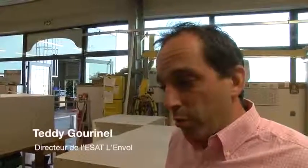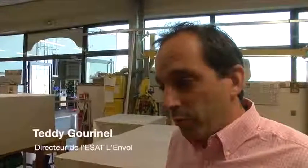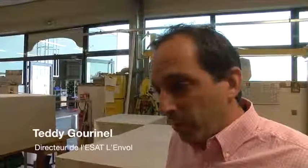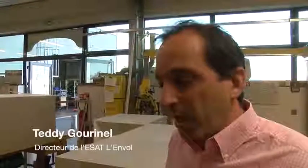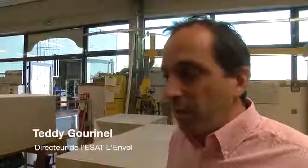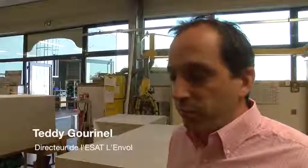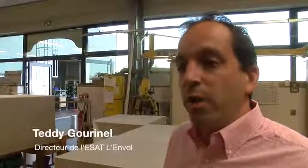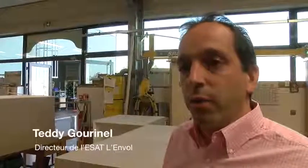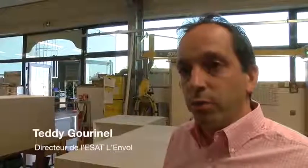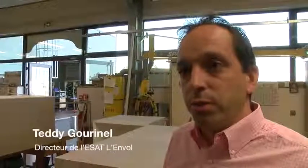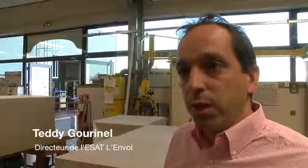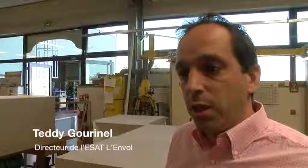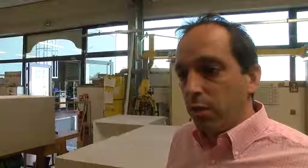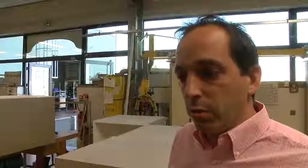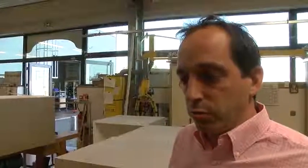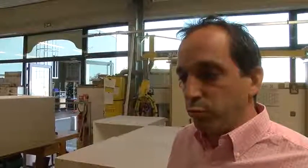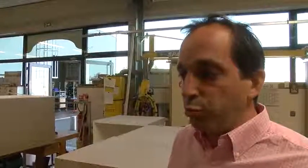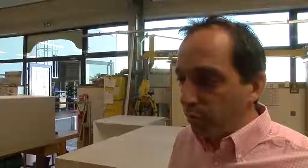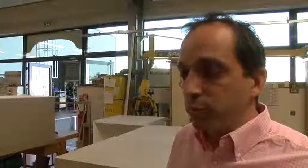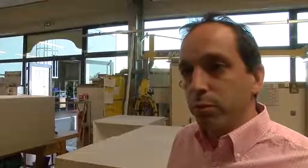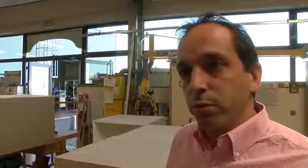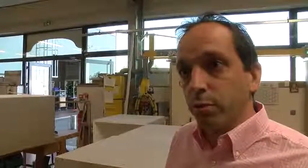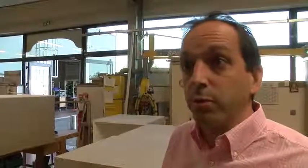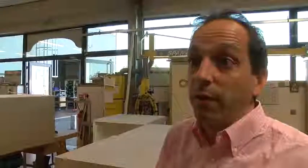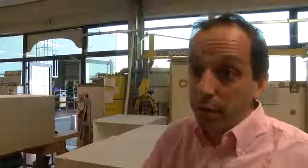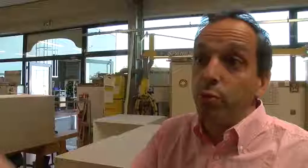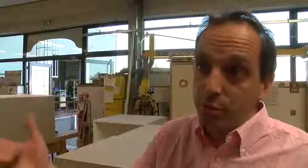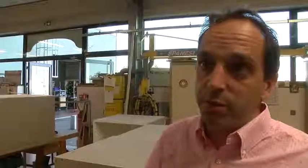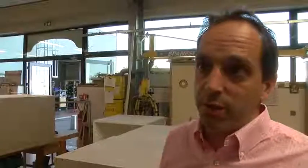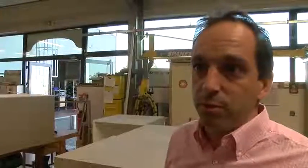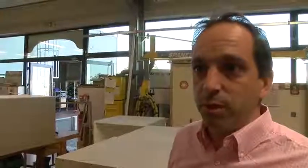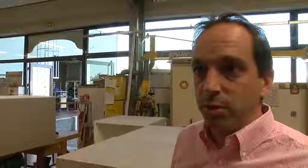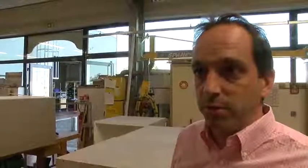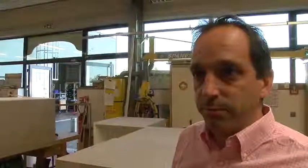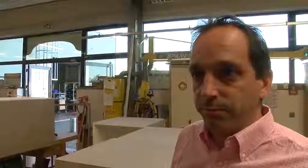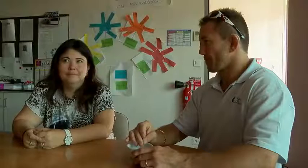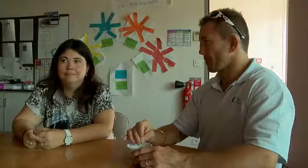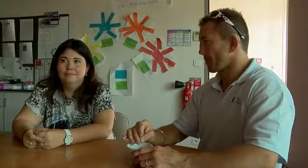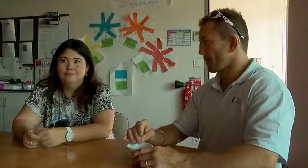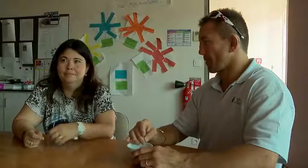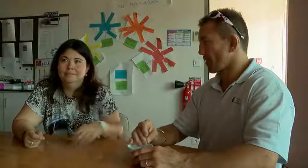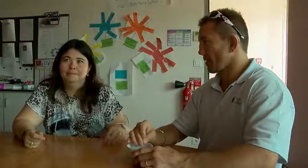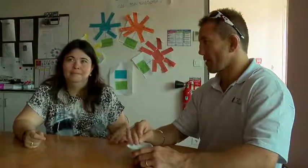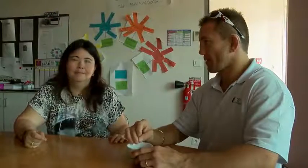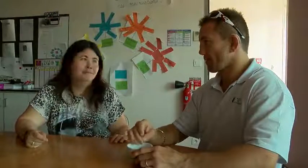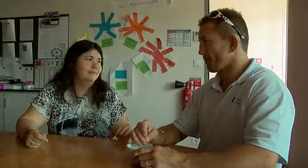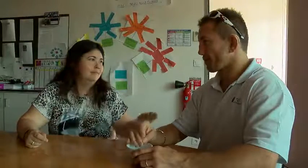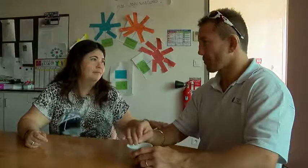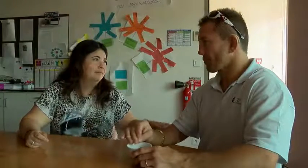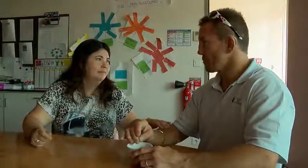une réelle valeur ajoutée, une plus-value sur son travail ou sur ses résultats sportifs. Le partenariat entre Cyril Jeunard et l'Envol doit s'inscrire